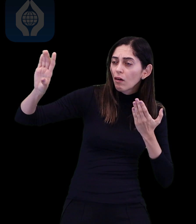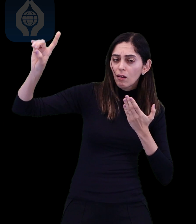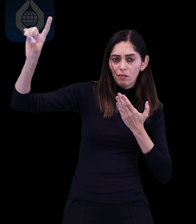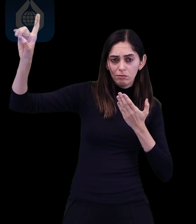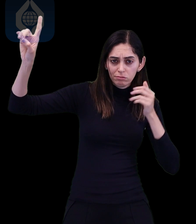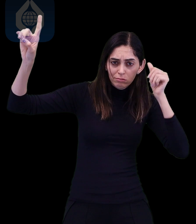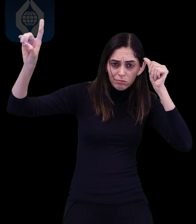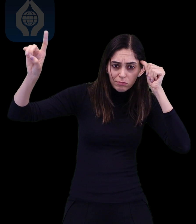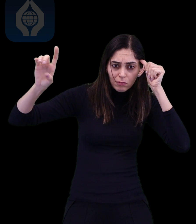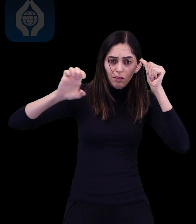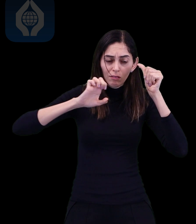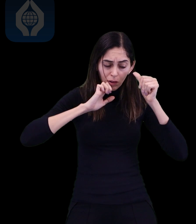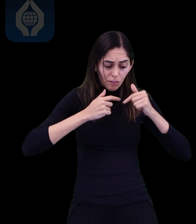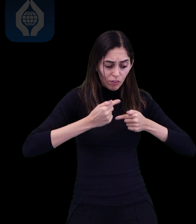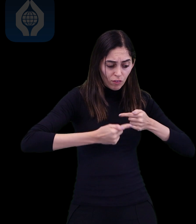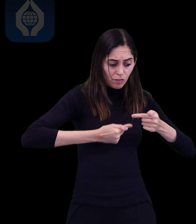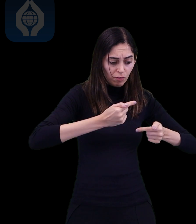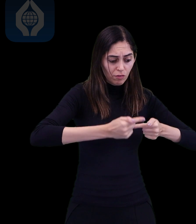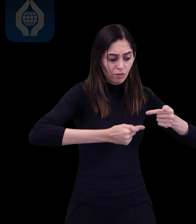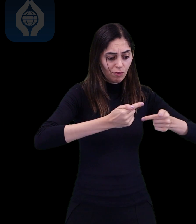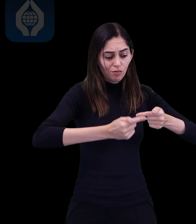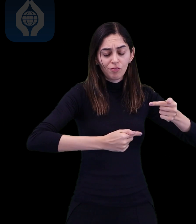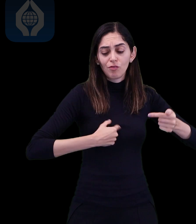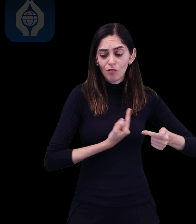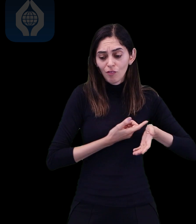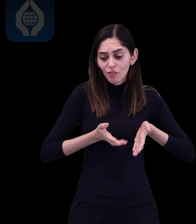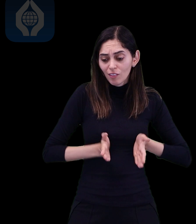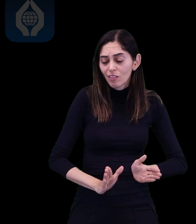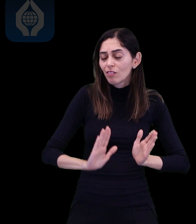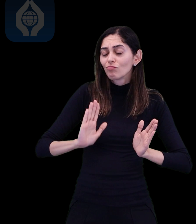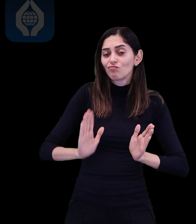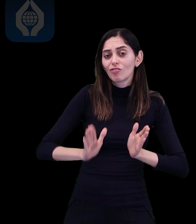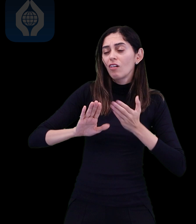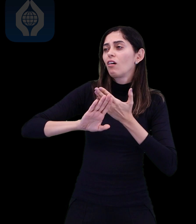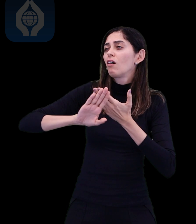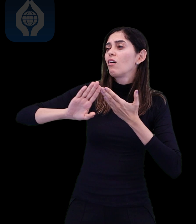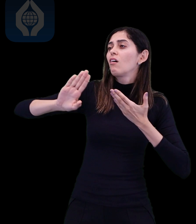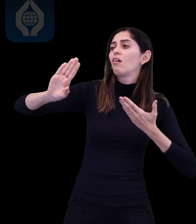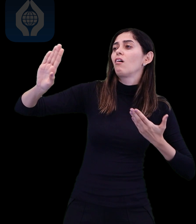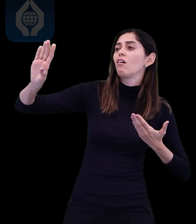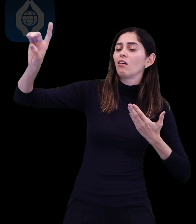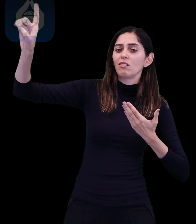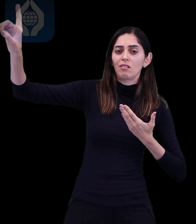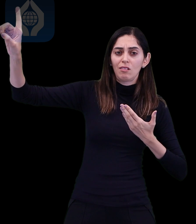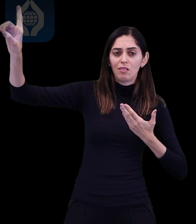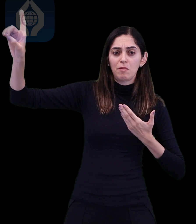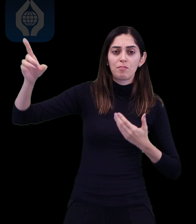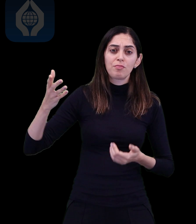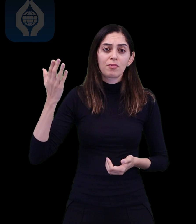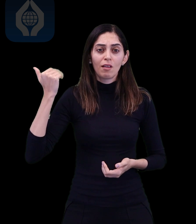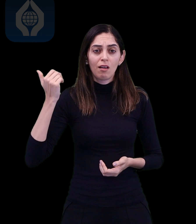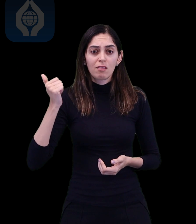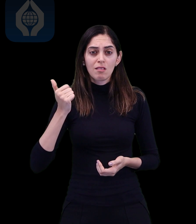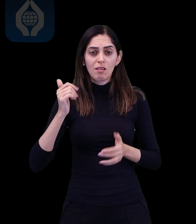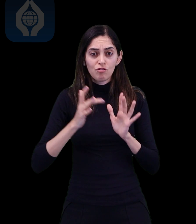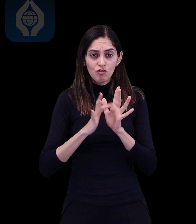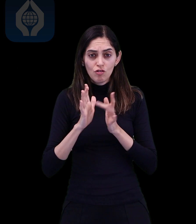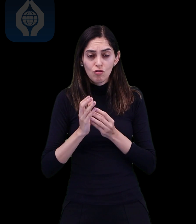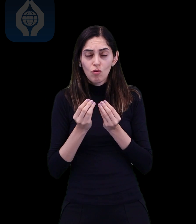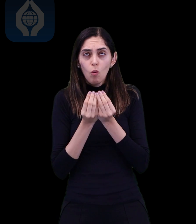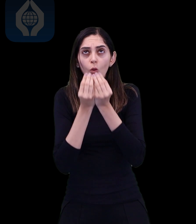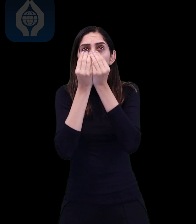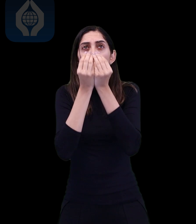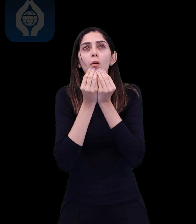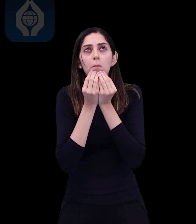nascemos pecadores, separados de Deus. O povo comeu o que Jesus lhes deu, mas no dia seguinte